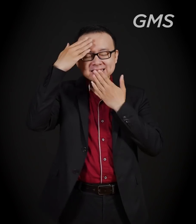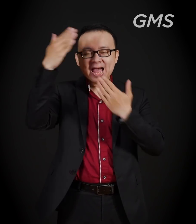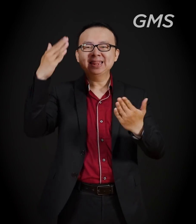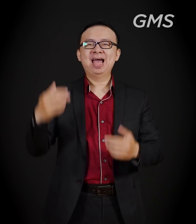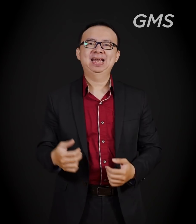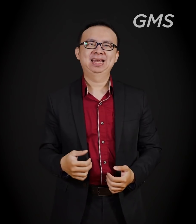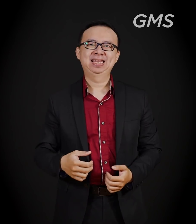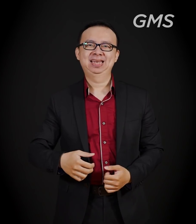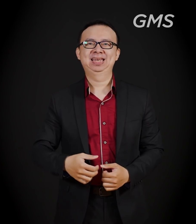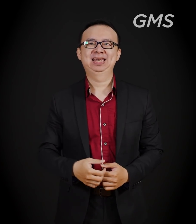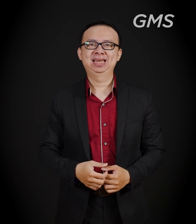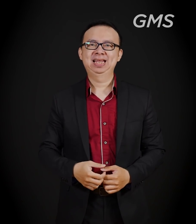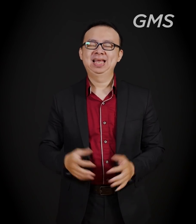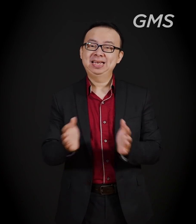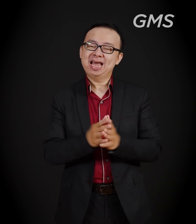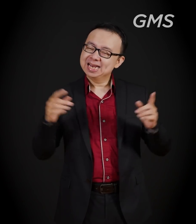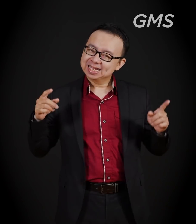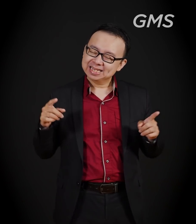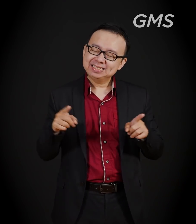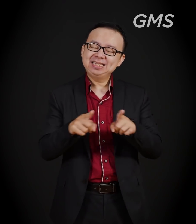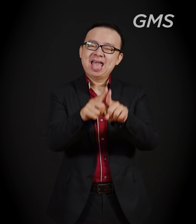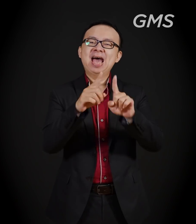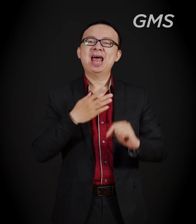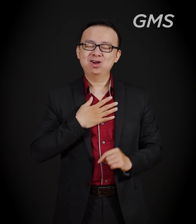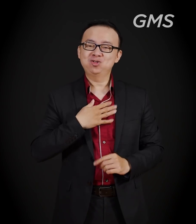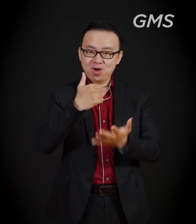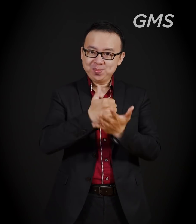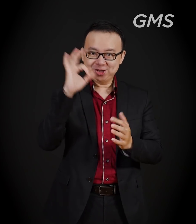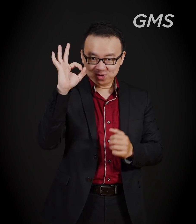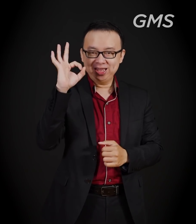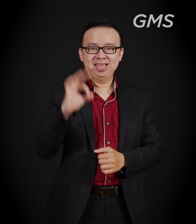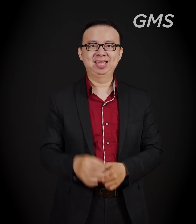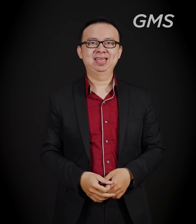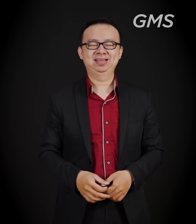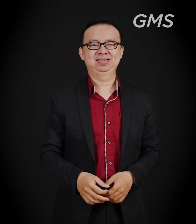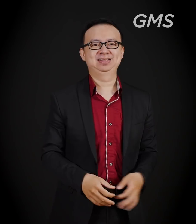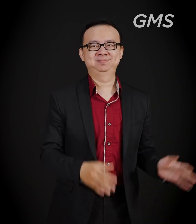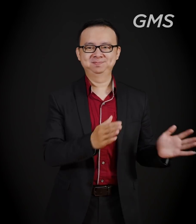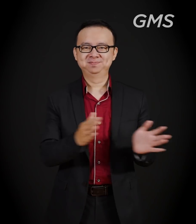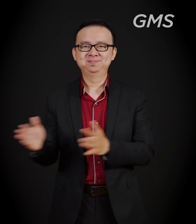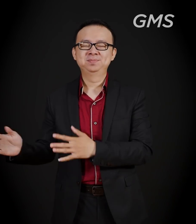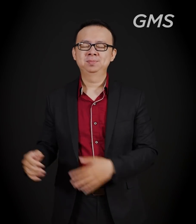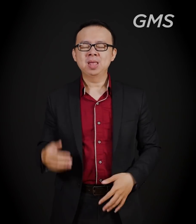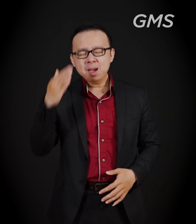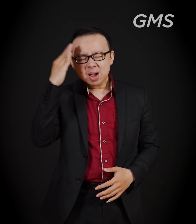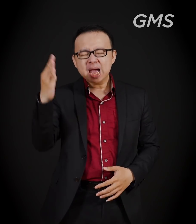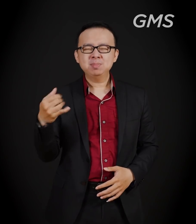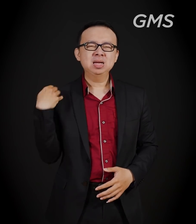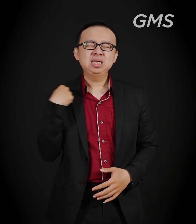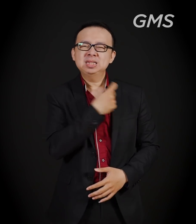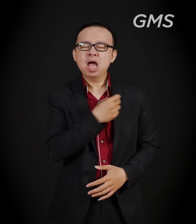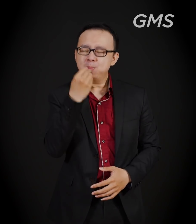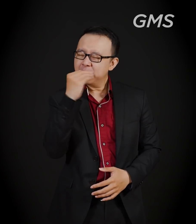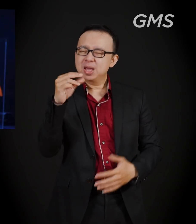ketaatan dan kesetiaan saya. Amin. Kita lihat selanjutnya. Mengapa mengabarkan Injil itu